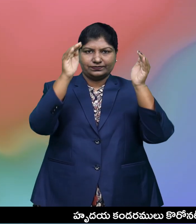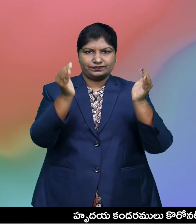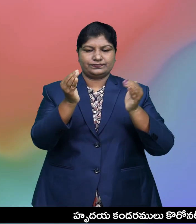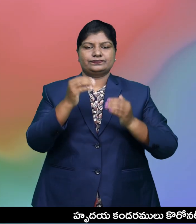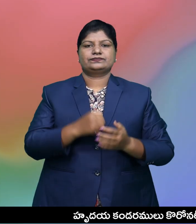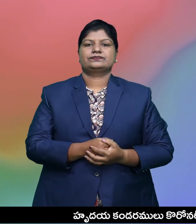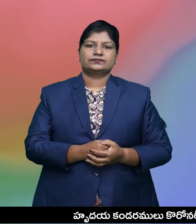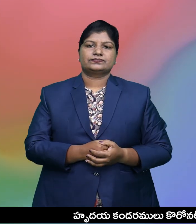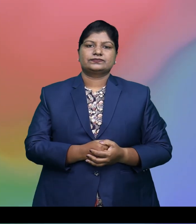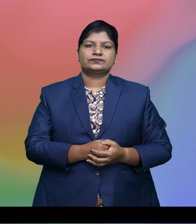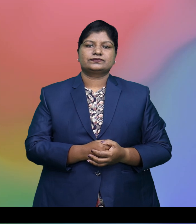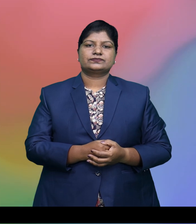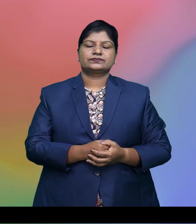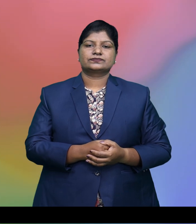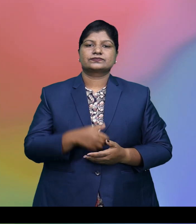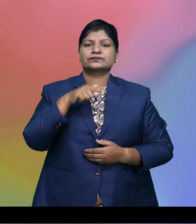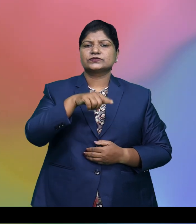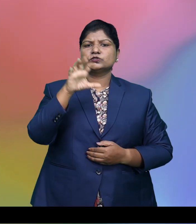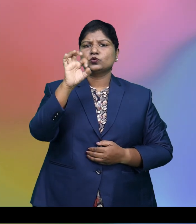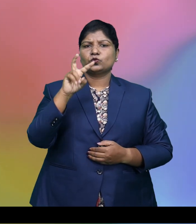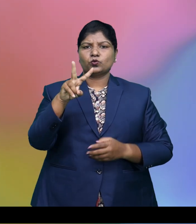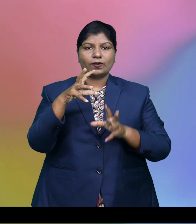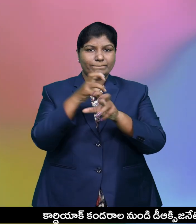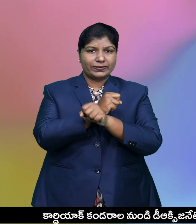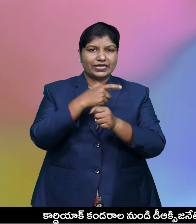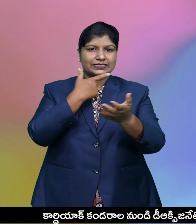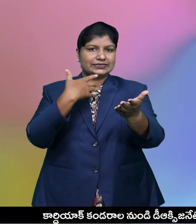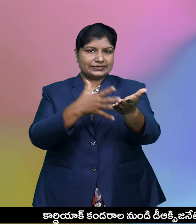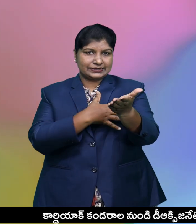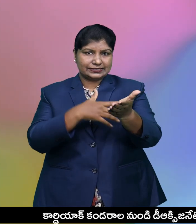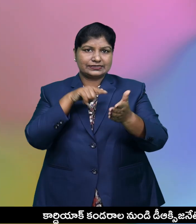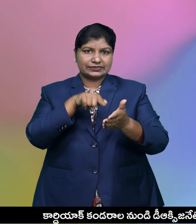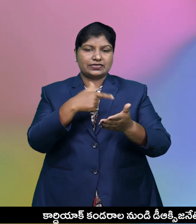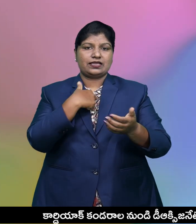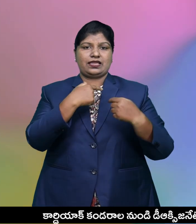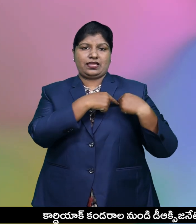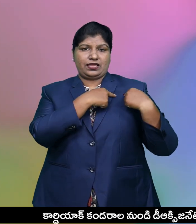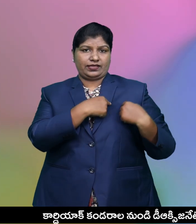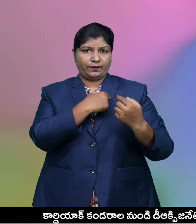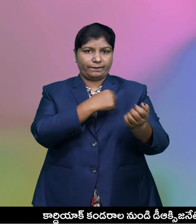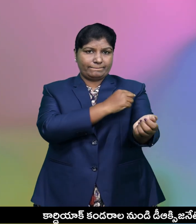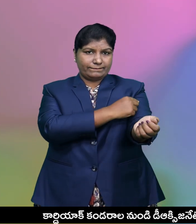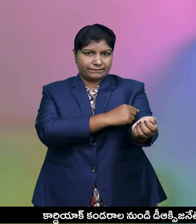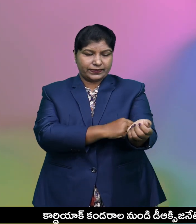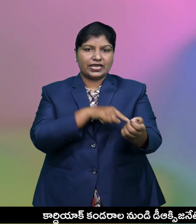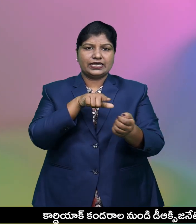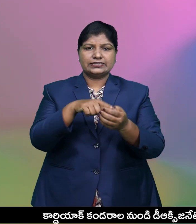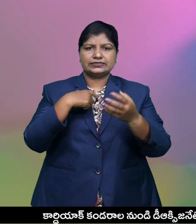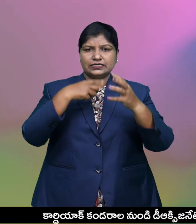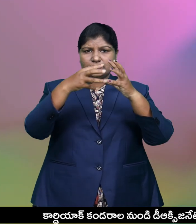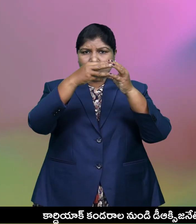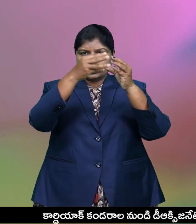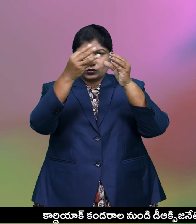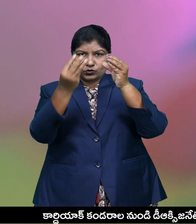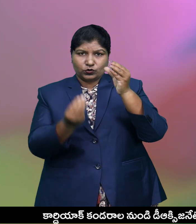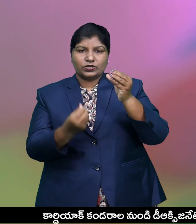డీఆక్సిజనేటెడ్ రక్తం కార్డియాక్ కండరాల నుండి డీఆక్సిజనేటెడ్ రక్తం